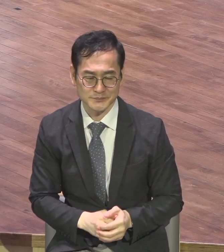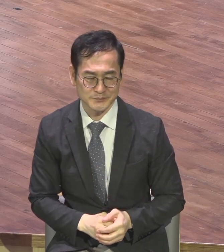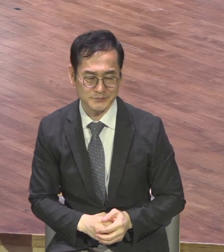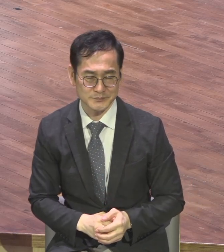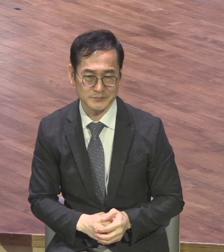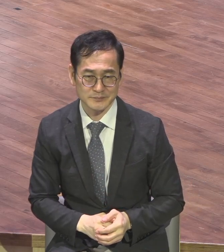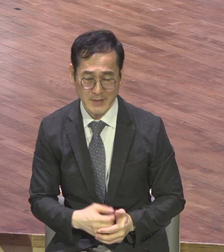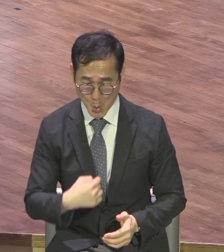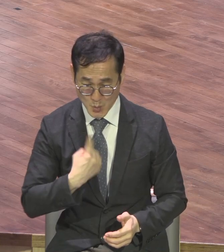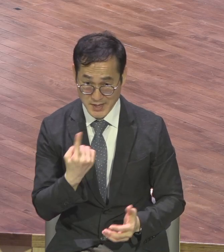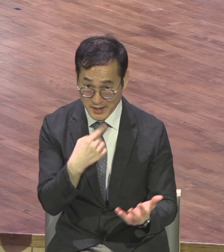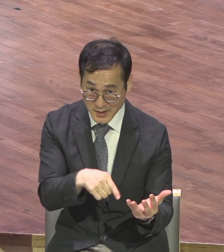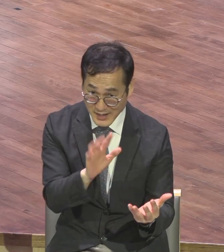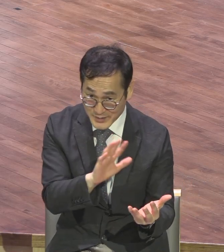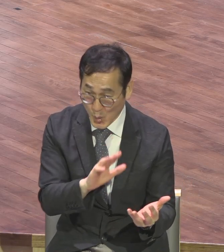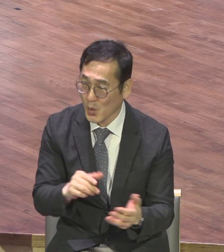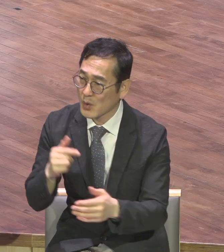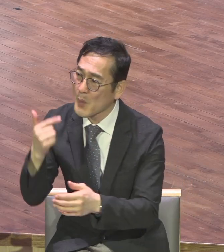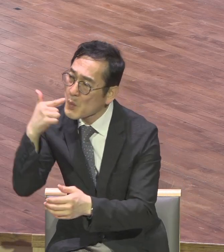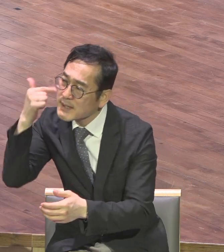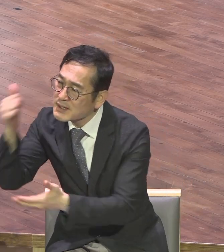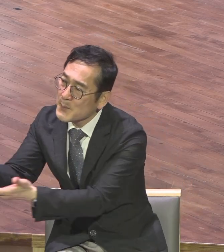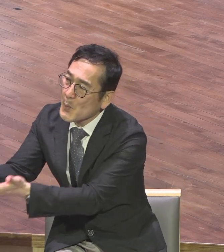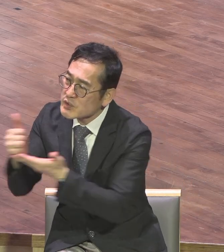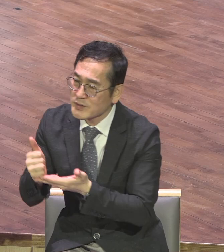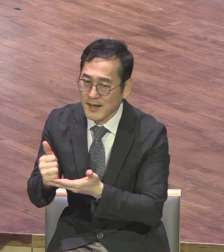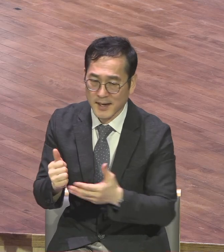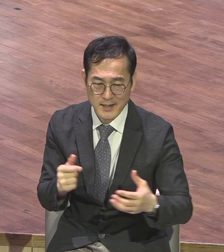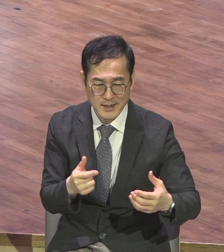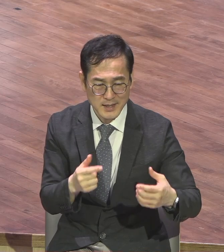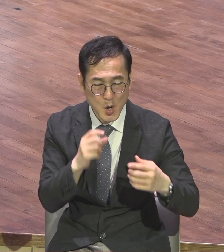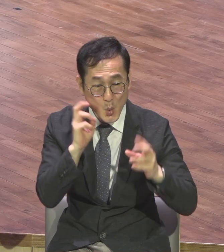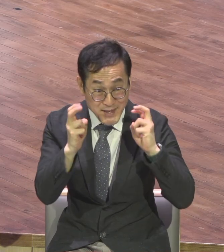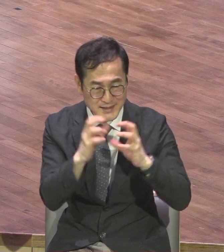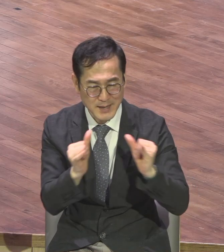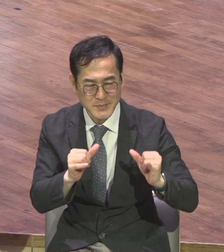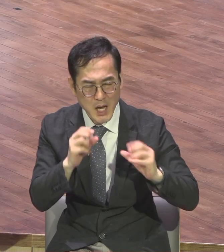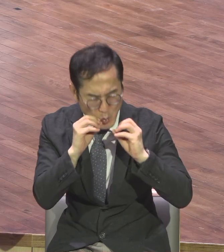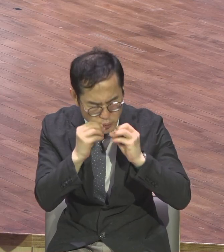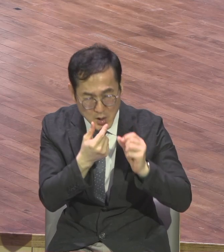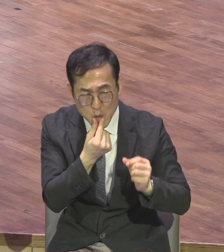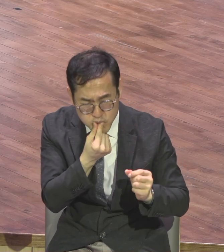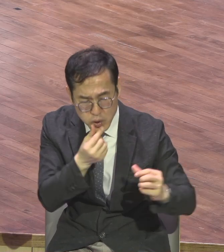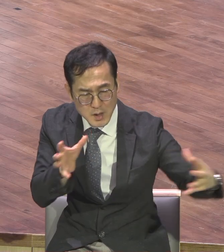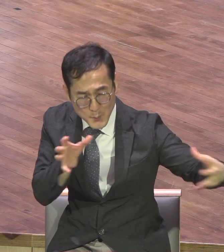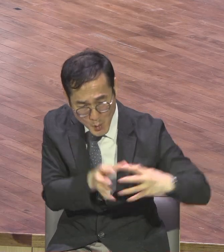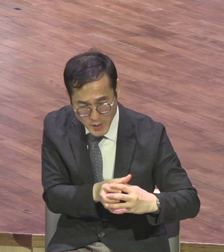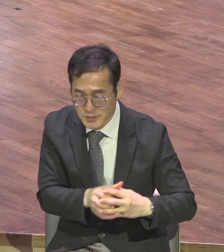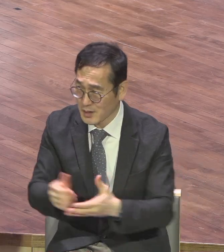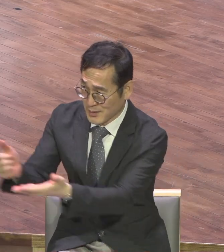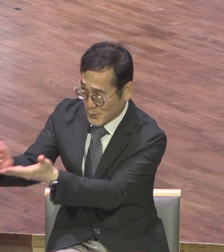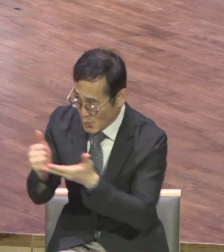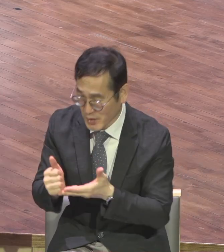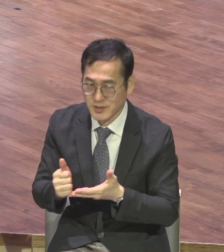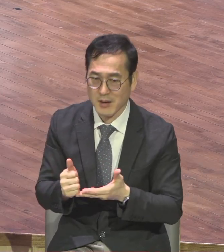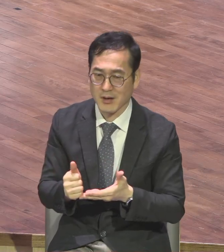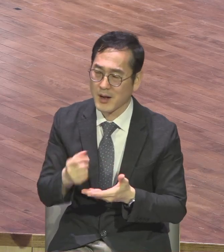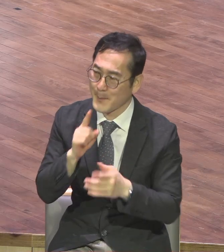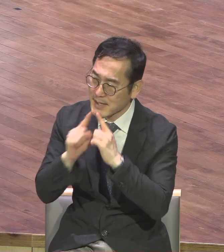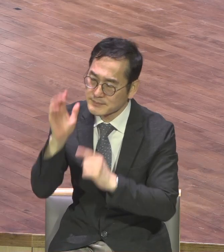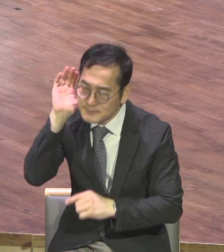사역자를 모셔다가 일주일에 한 번씩 전 직원들 모아놓고 말씀 운동하는 그것이 계속 지속되어야 됩니다.